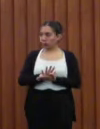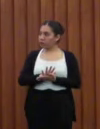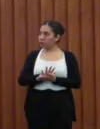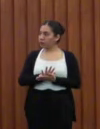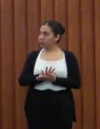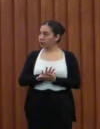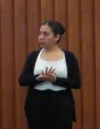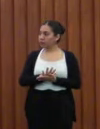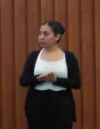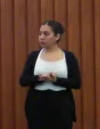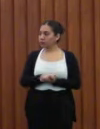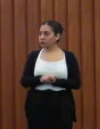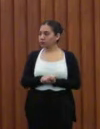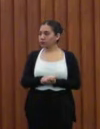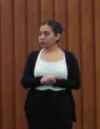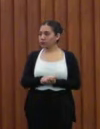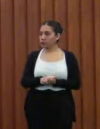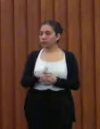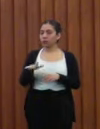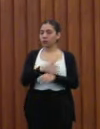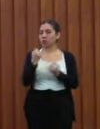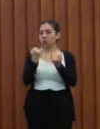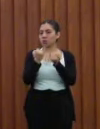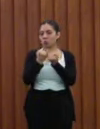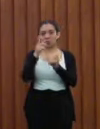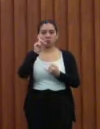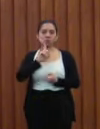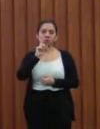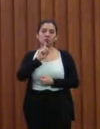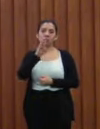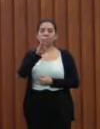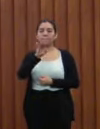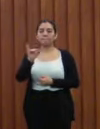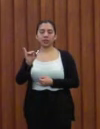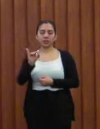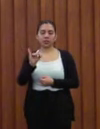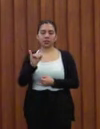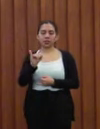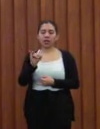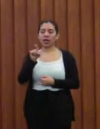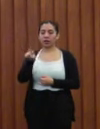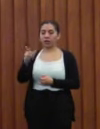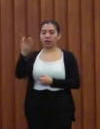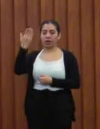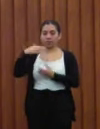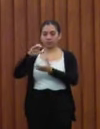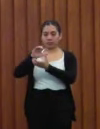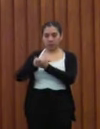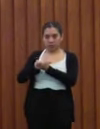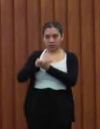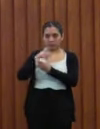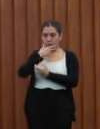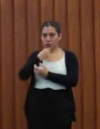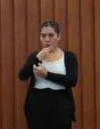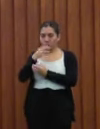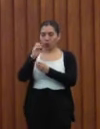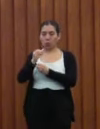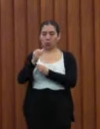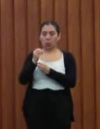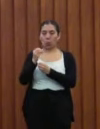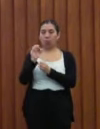solamente pasa lo mismo con las mujeres bisexuales, ¿no? El antecedente de que estuvo casado, el antecedente de que tenía novia,